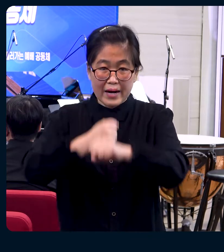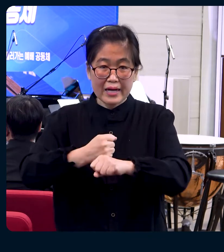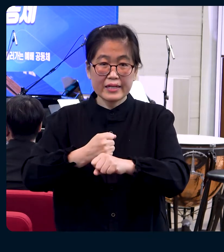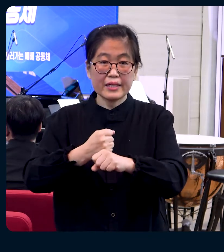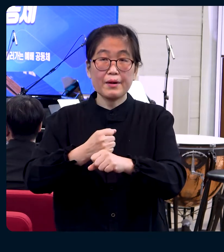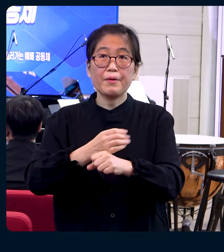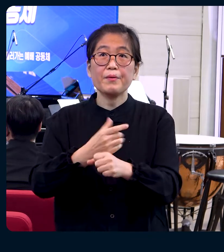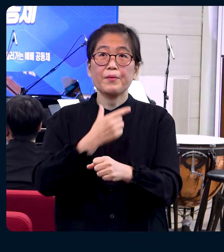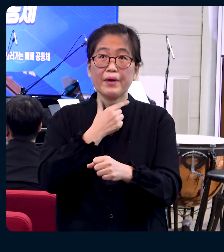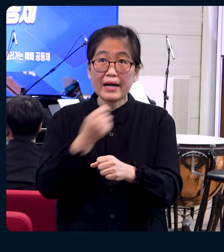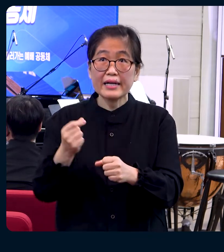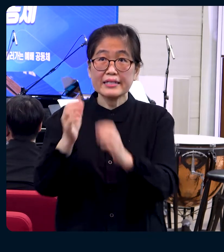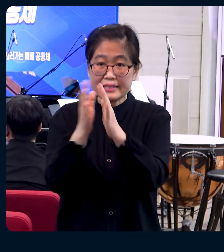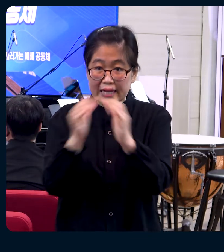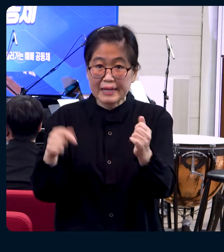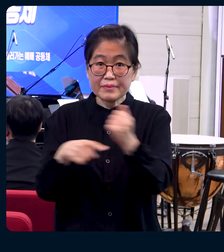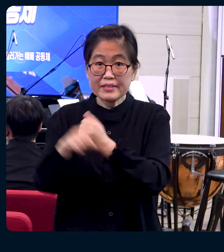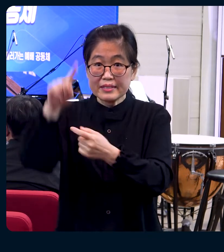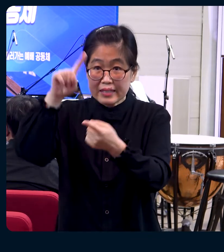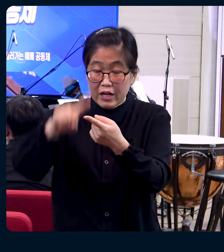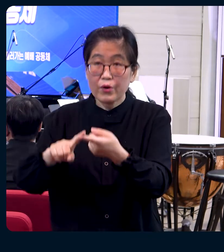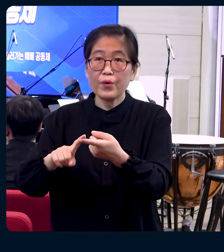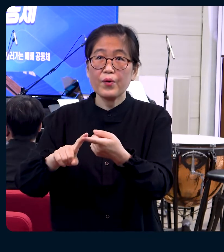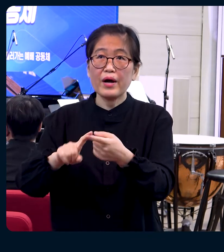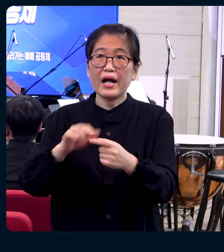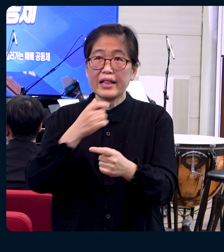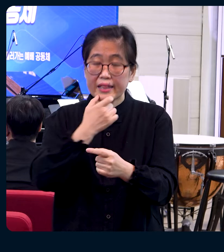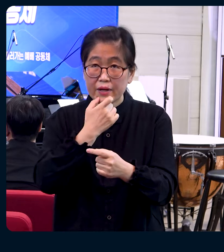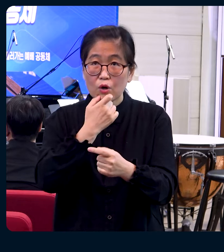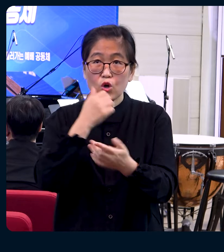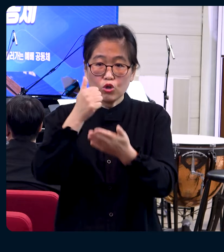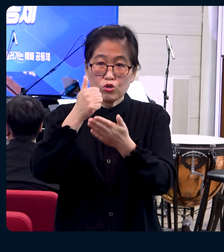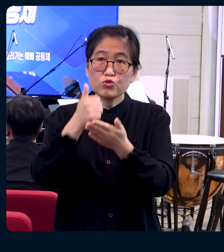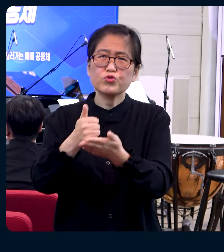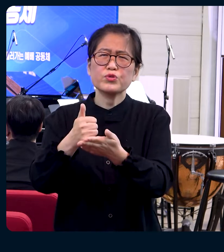망하기를 바라는 사람들의 뜻대로 안 되고